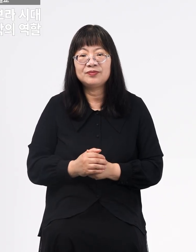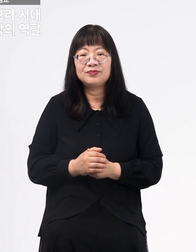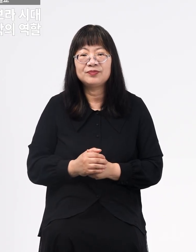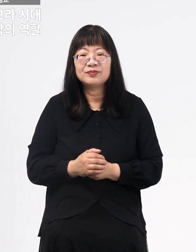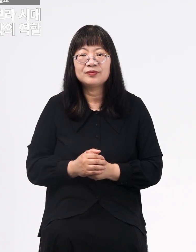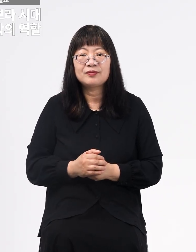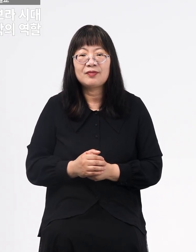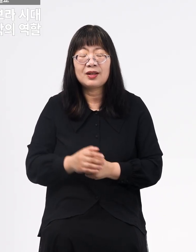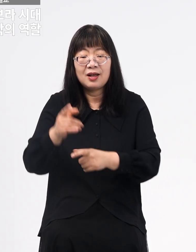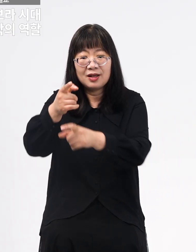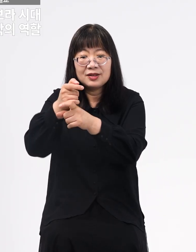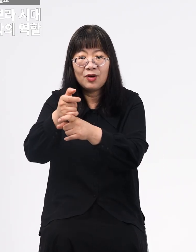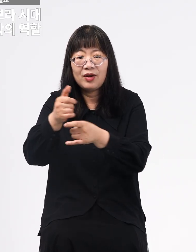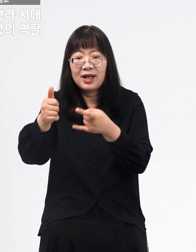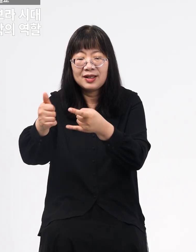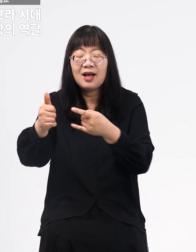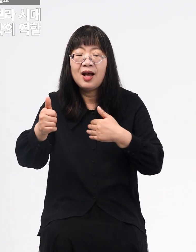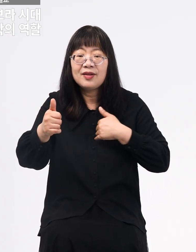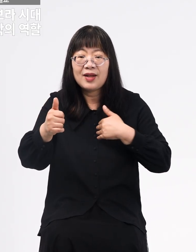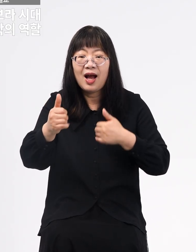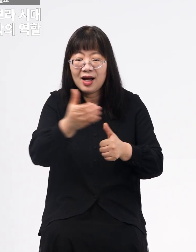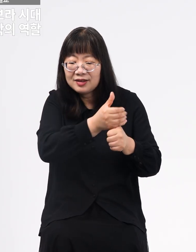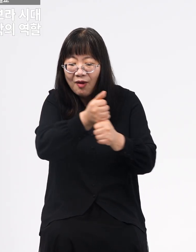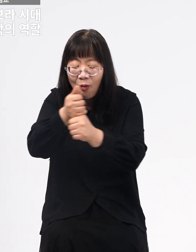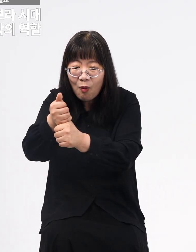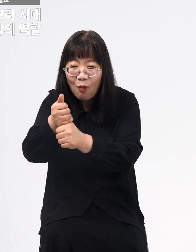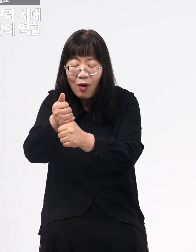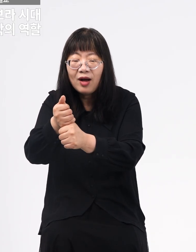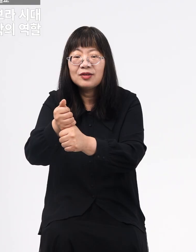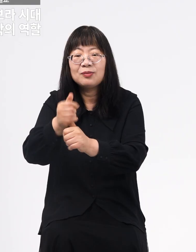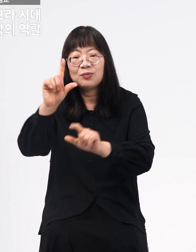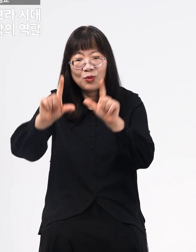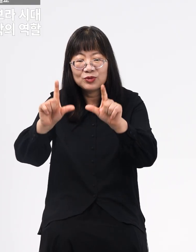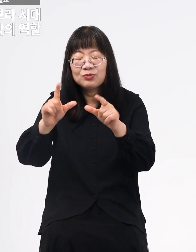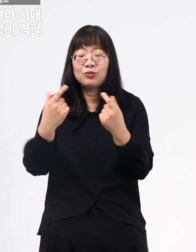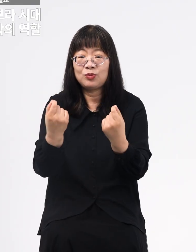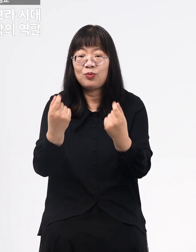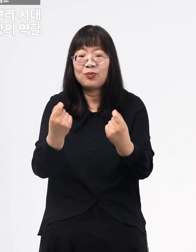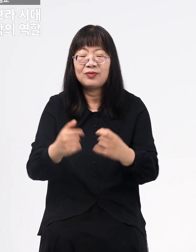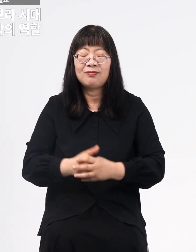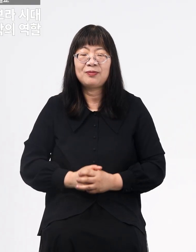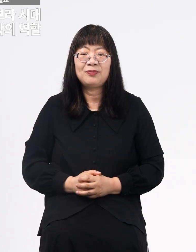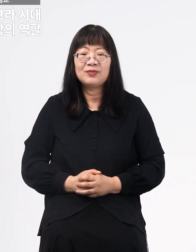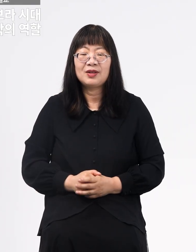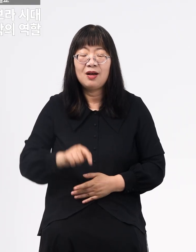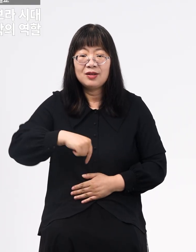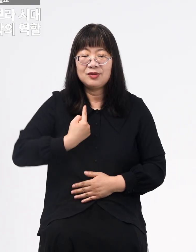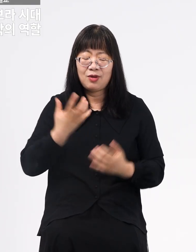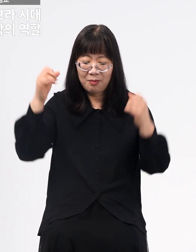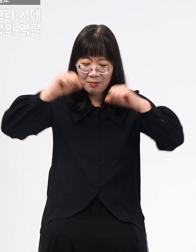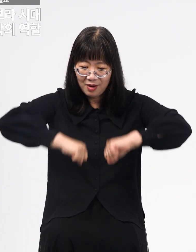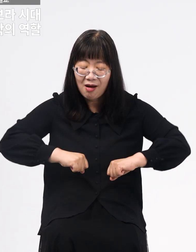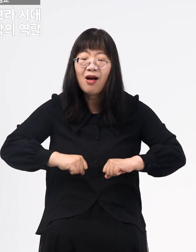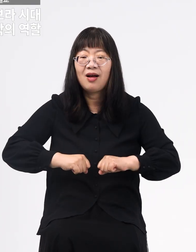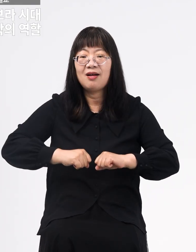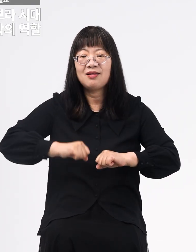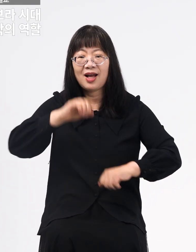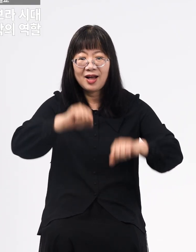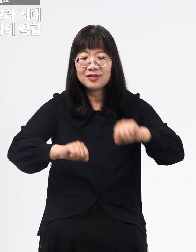적의 입에다가 나 잡슈 하고 들어가는 거예요. 이건 자멸하는